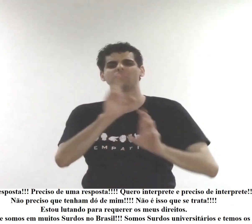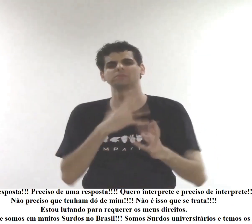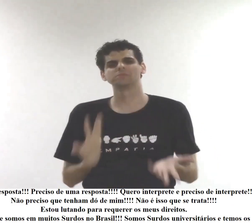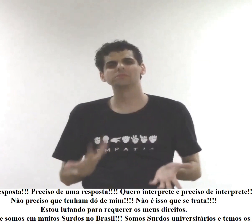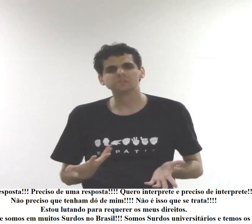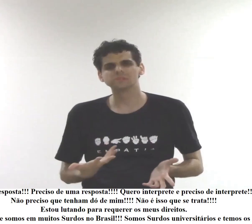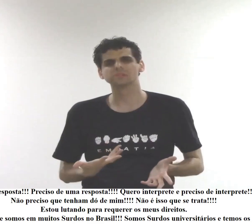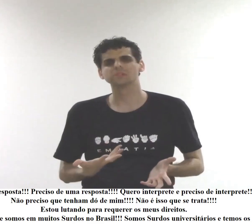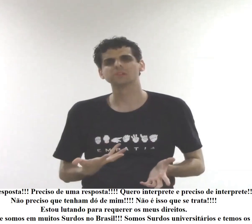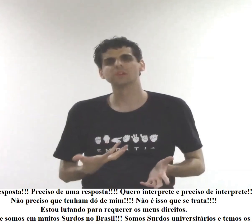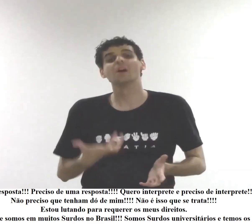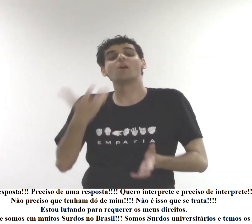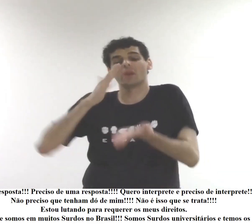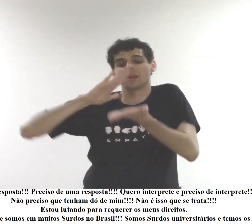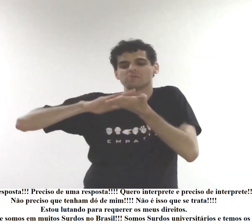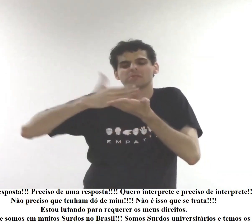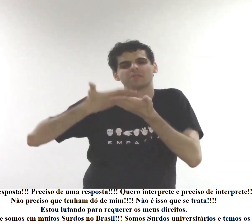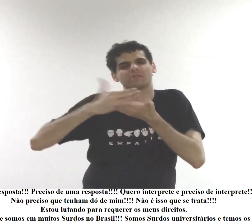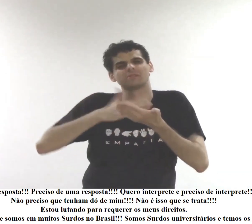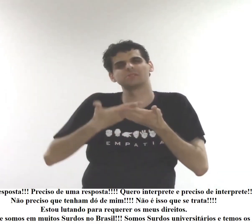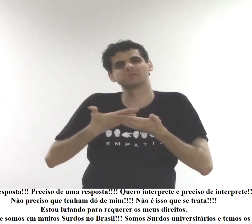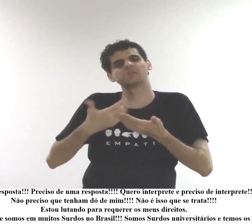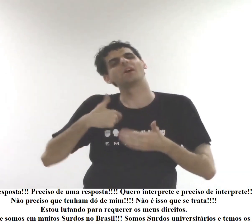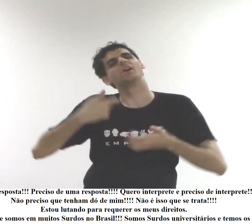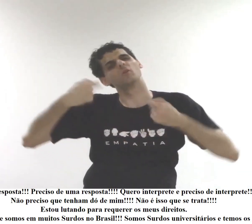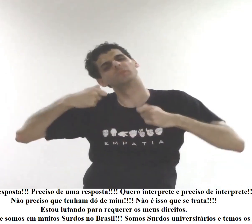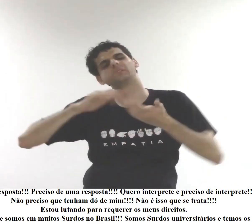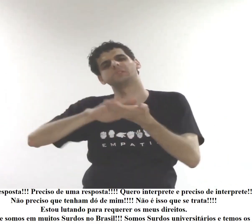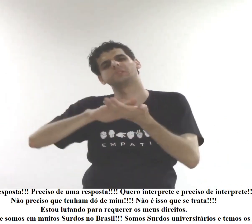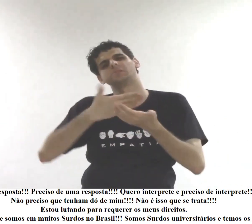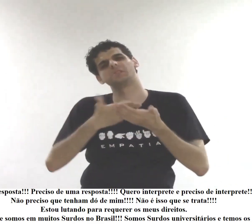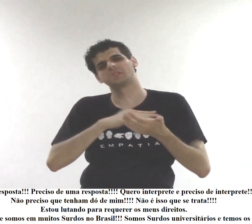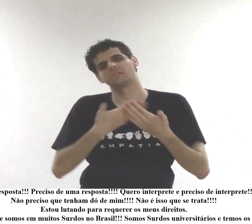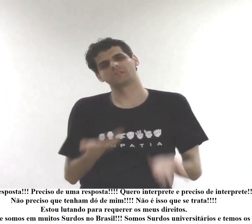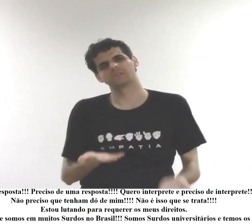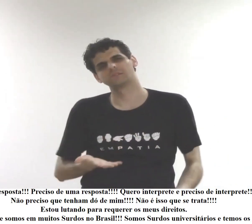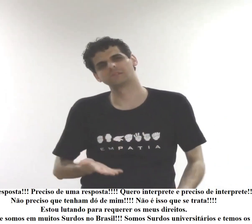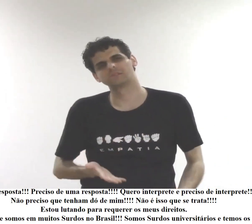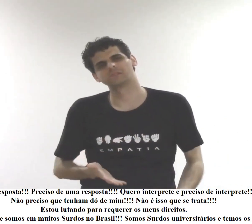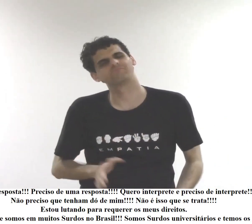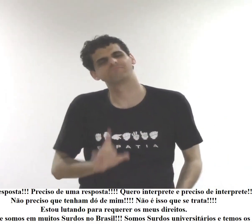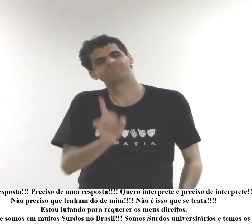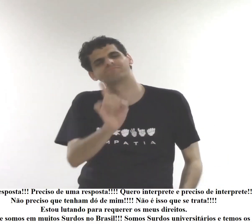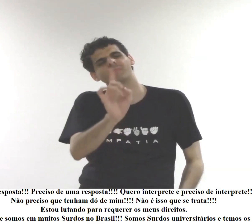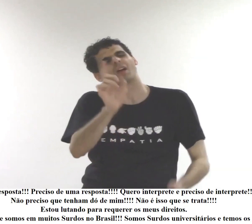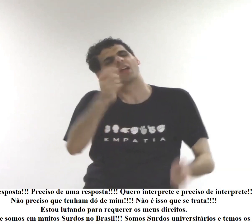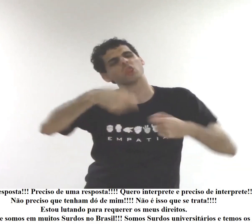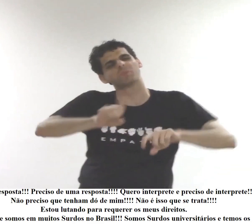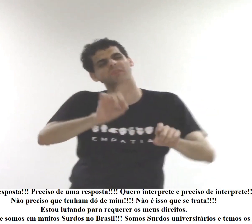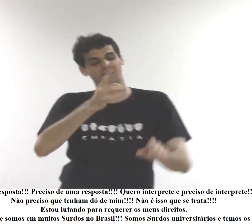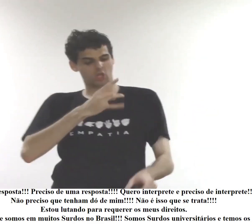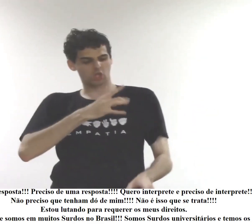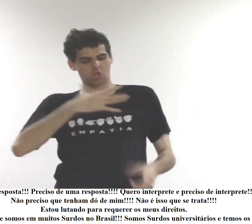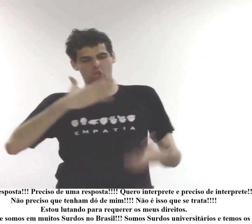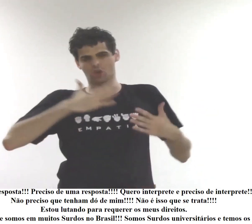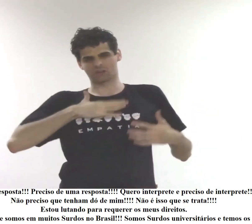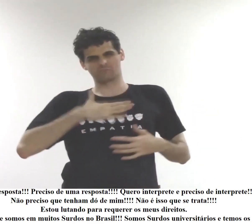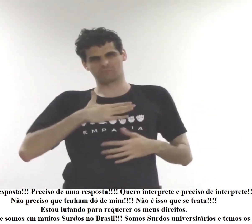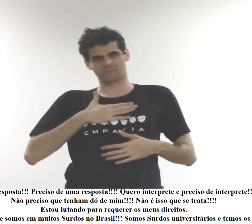quero respostas. Eu preciso de respostas. Eu quero intérprete. Eu preciso de intérprete. Eu não preciso